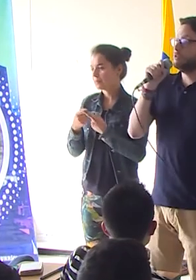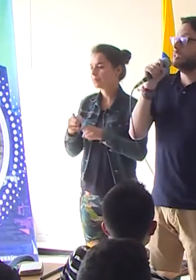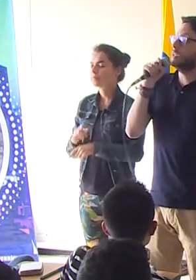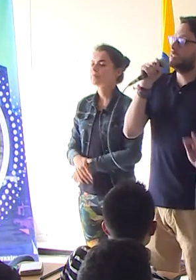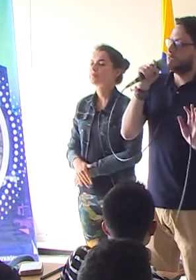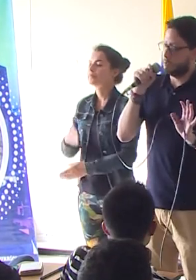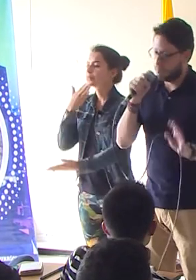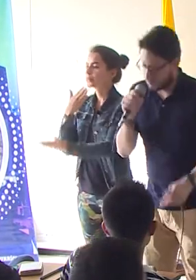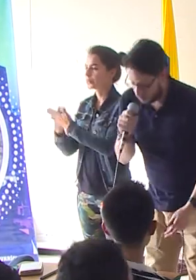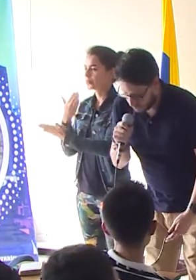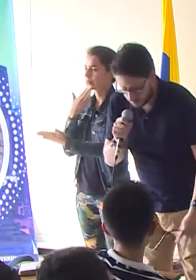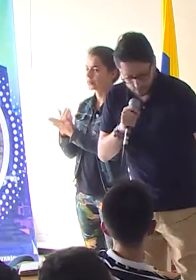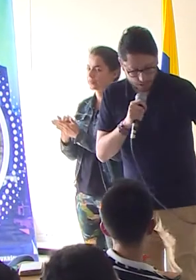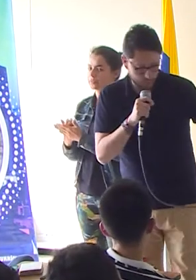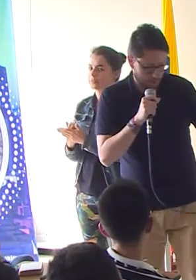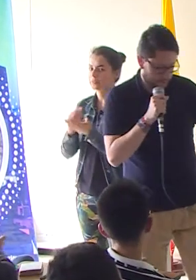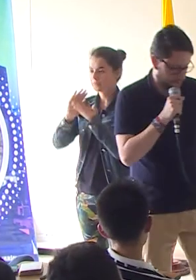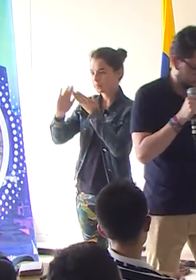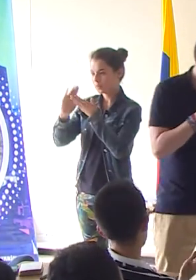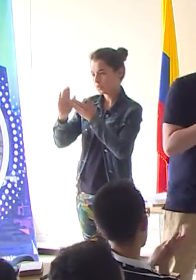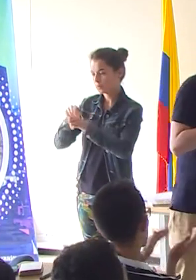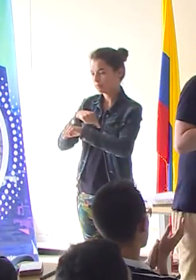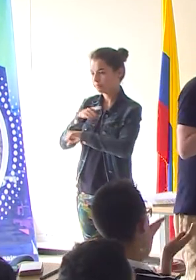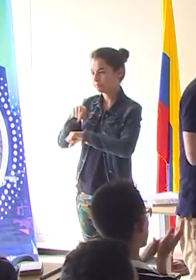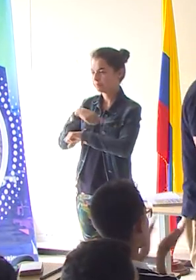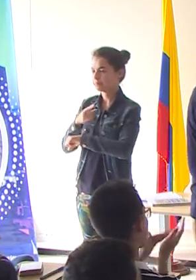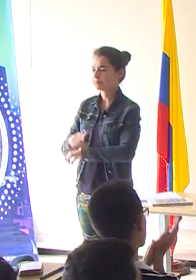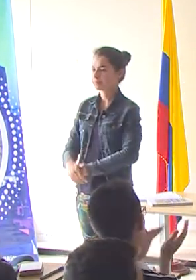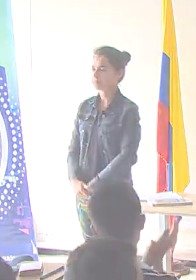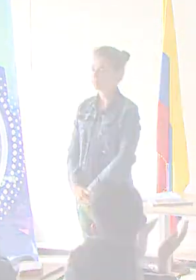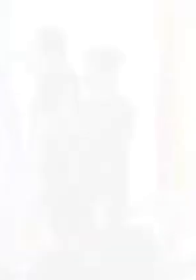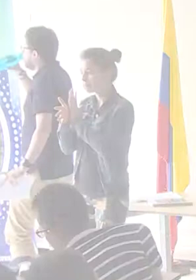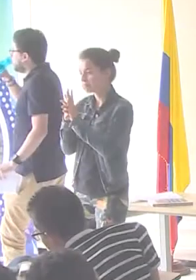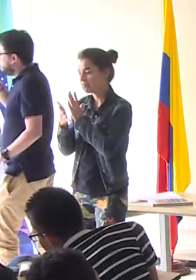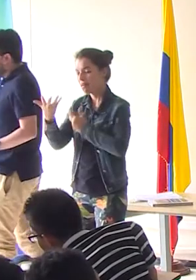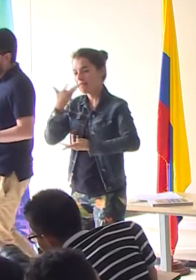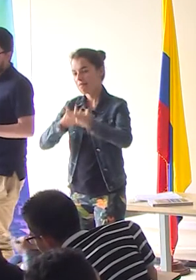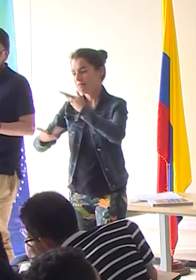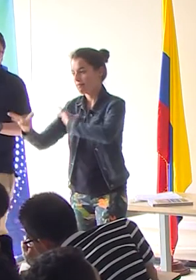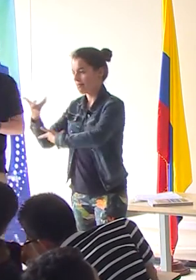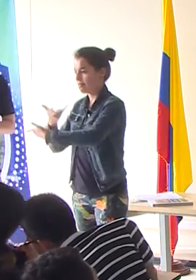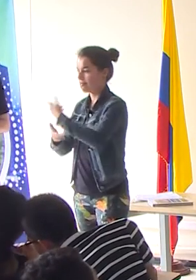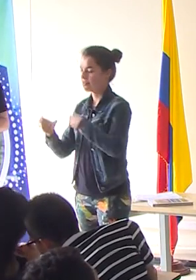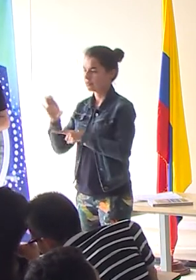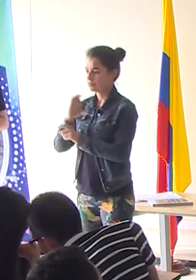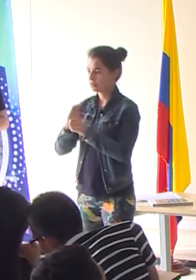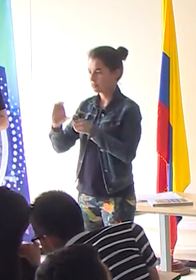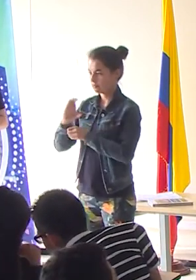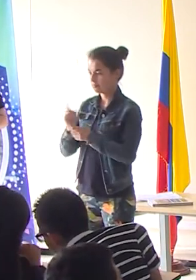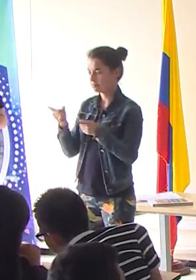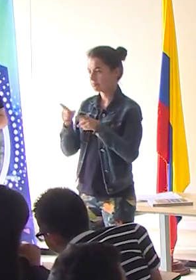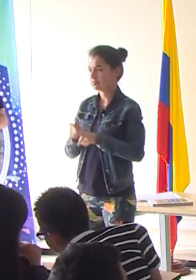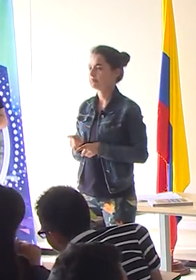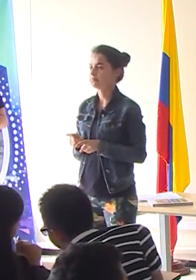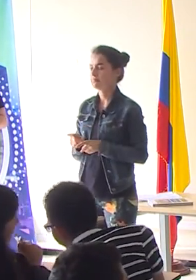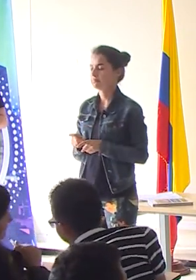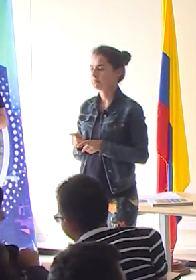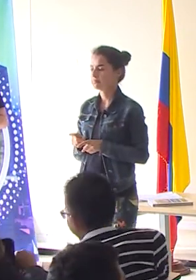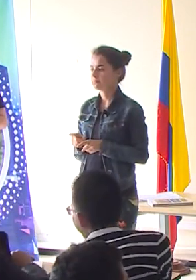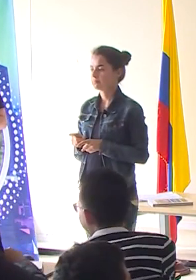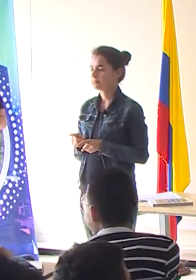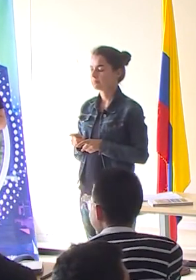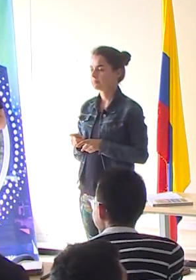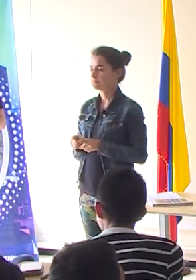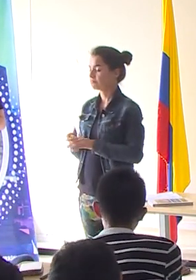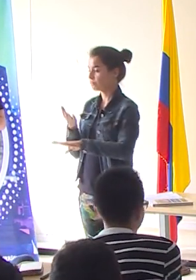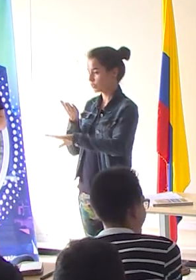muchas gracias disculpen la demora en esta ciudad también y también cómo nos